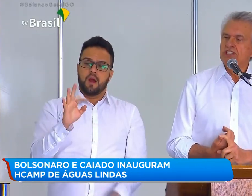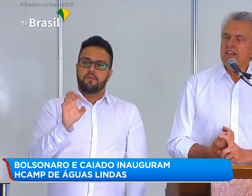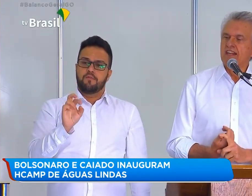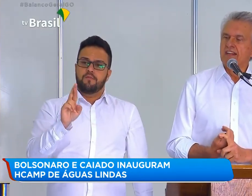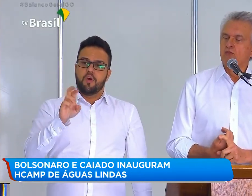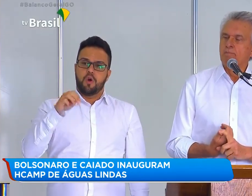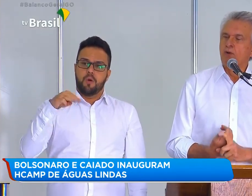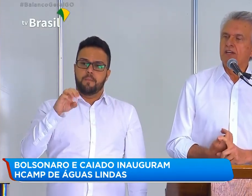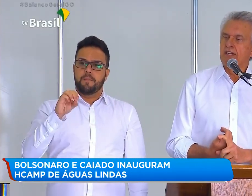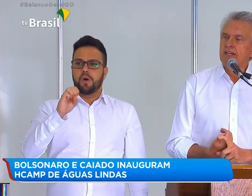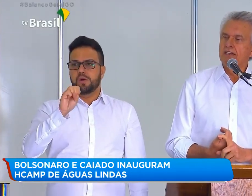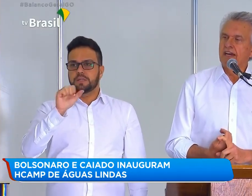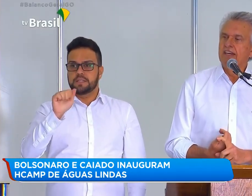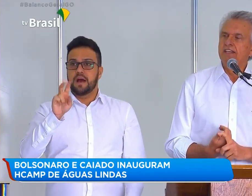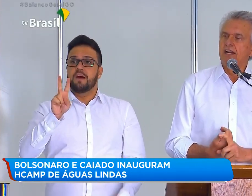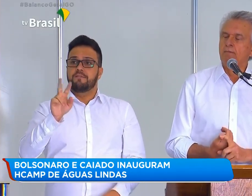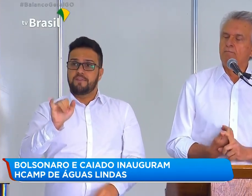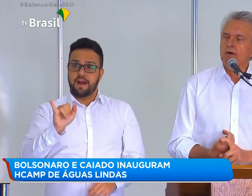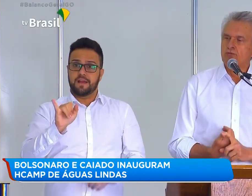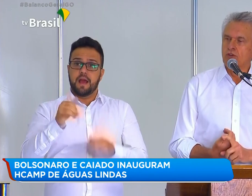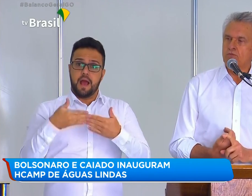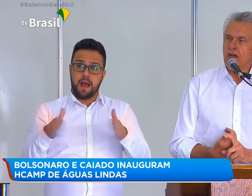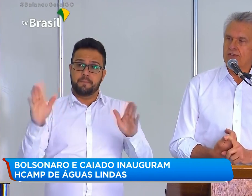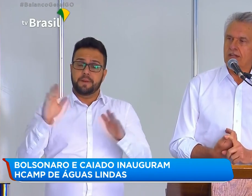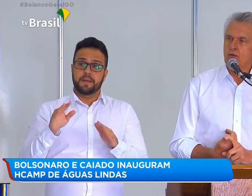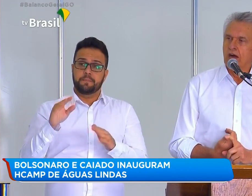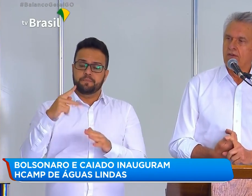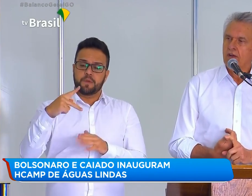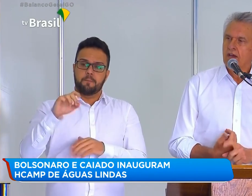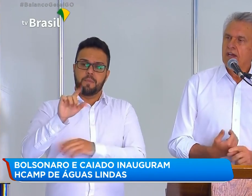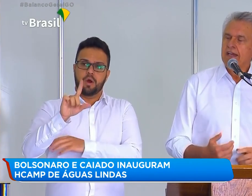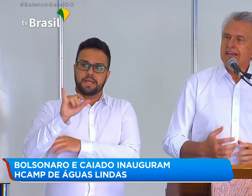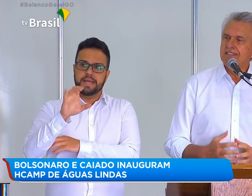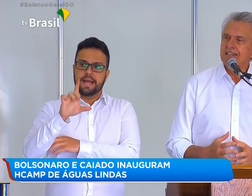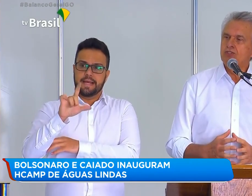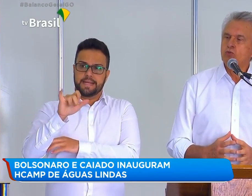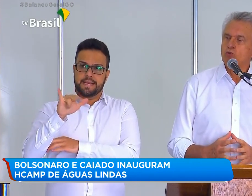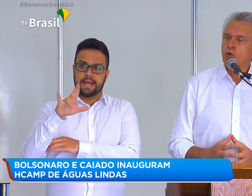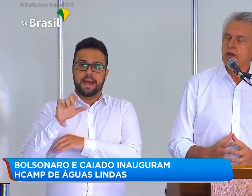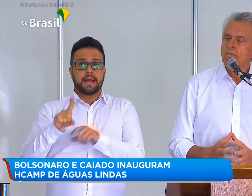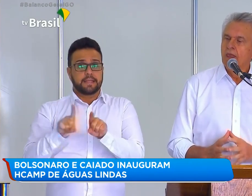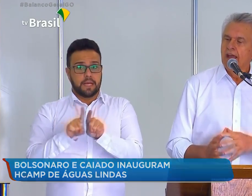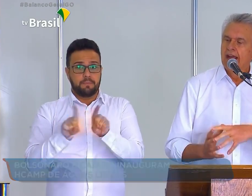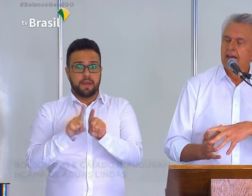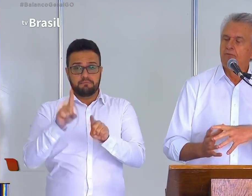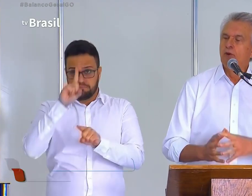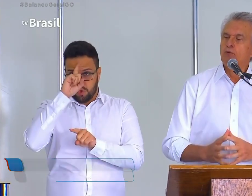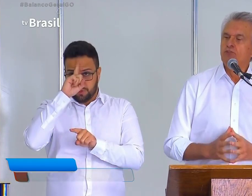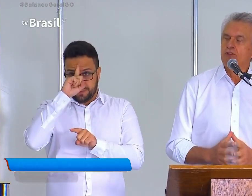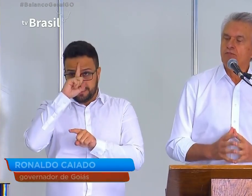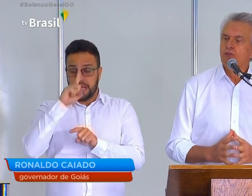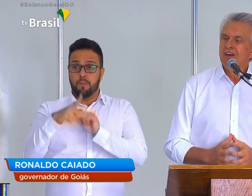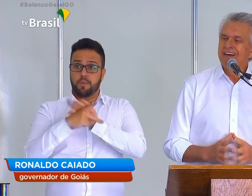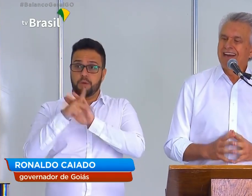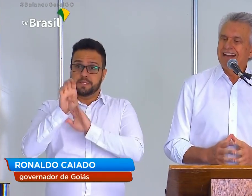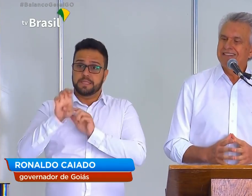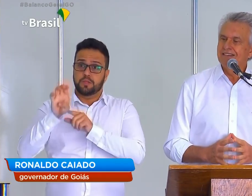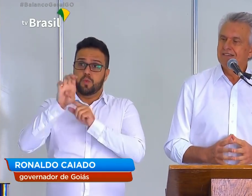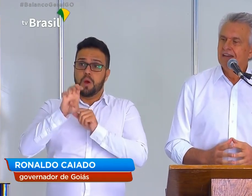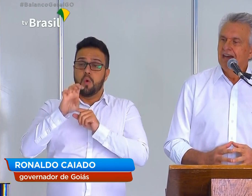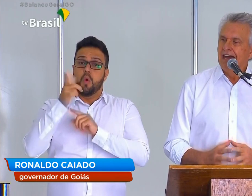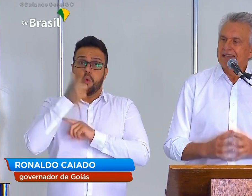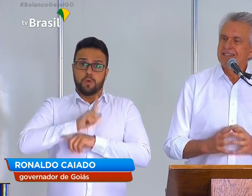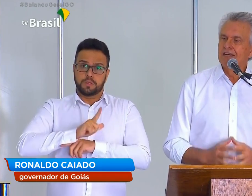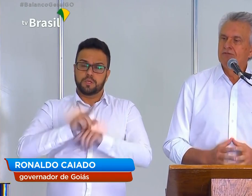o governador de Goiás, Ronaldo Caiado, fez elogios ao presidente. Essa estrutura, ela foi possível